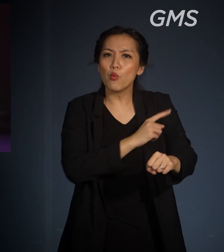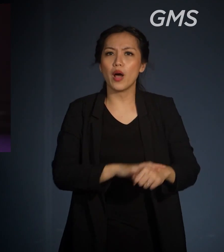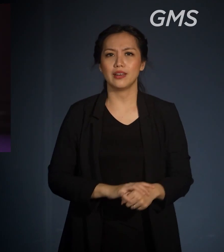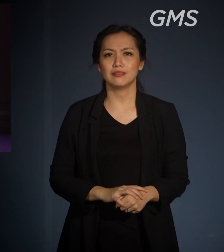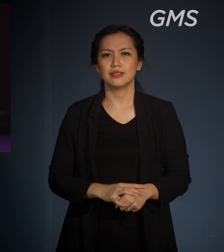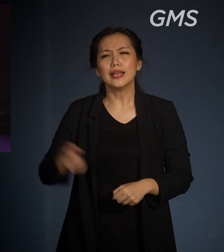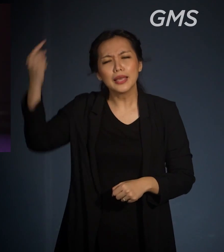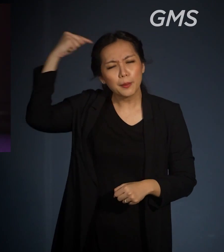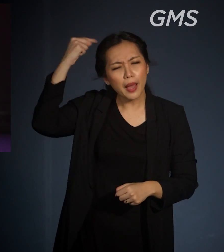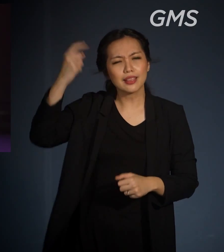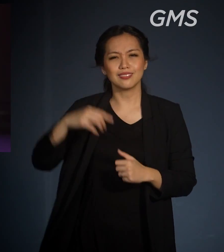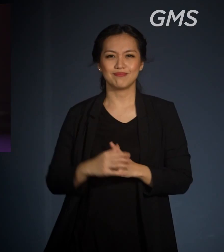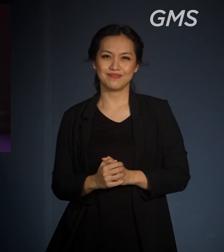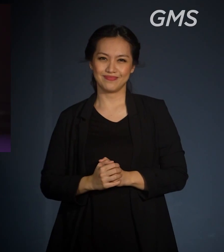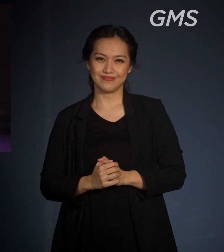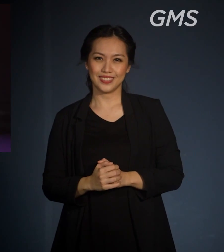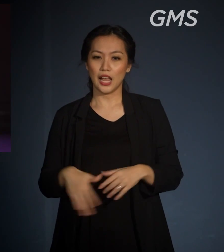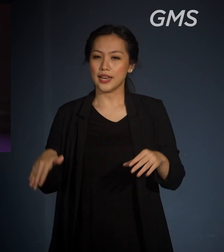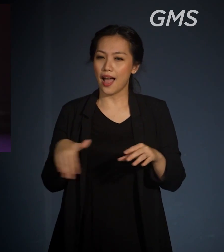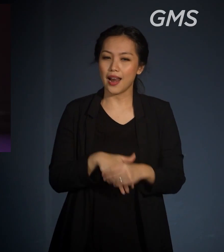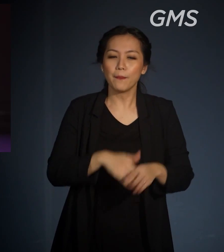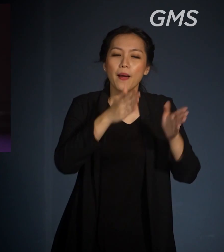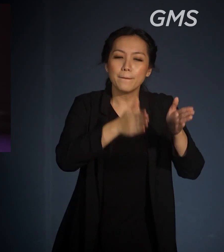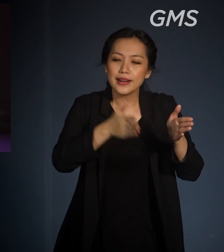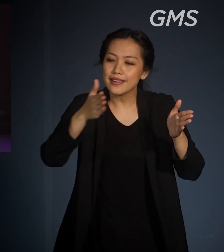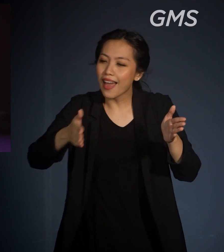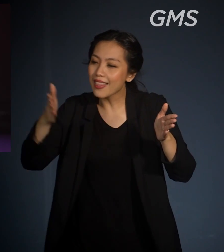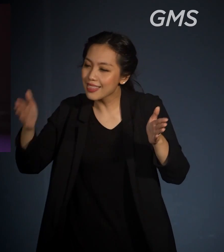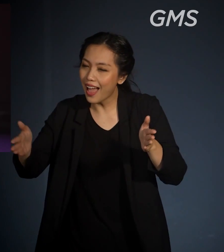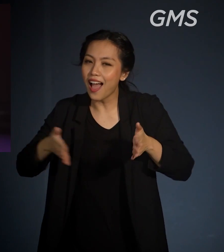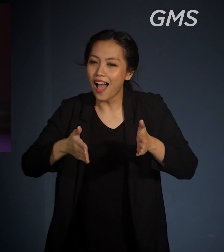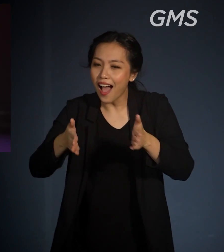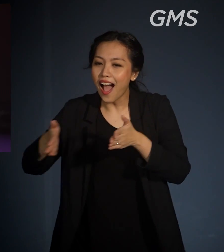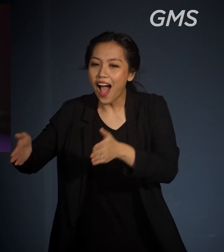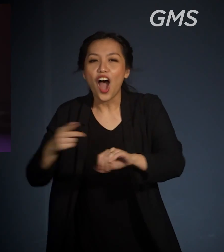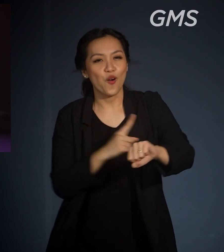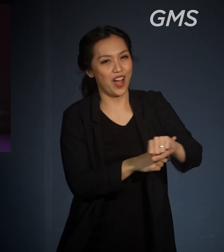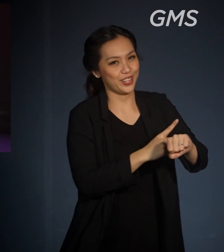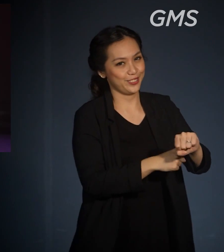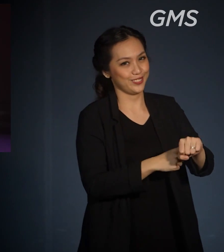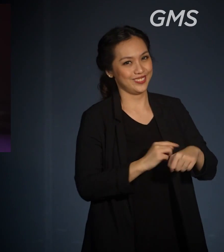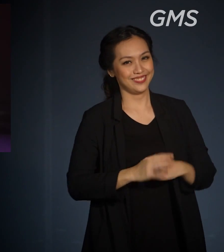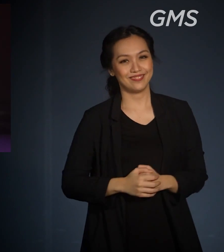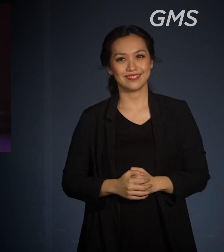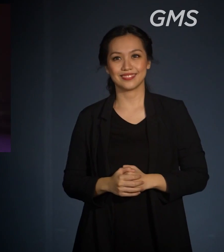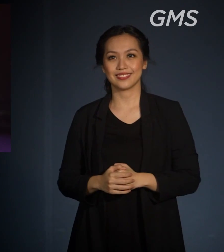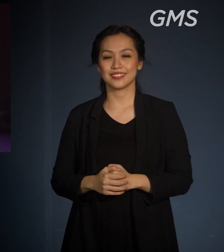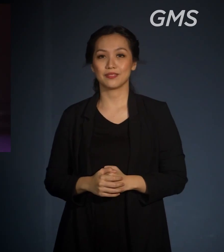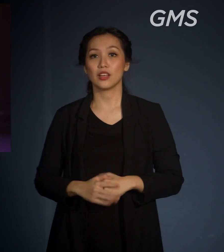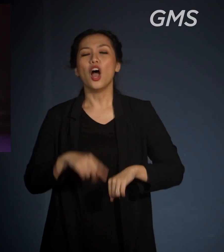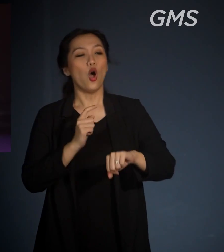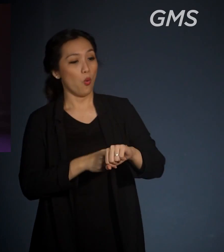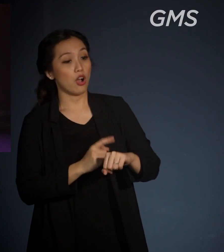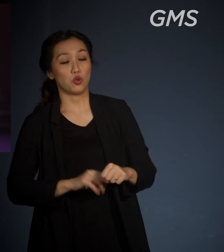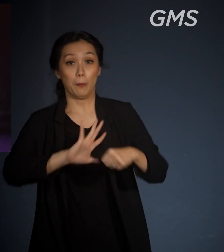pandai, tambah berhikmat di dalam mengelola waktu. Ada amin. Ketika pandemi ini, saudara, saya ketemu dengan